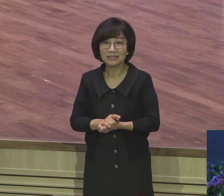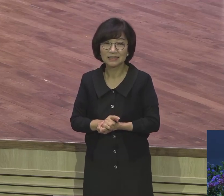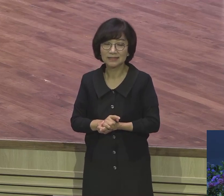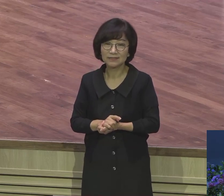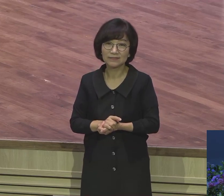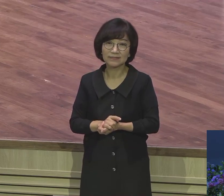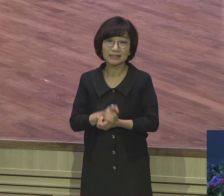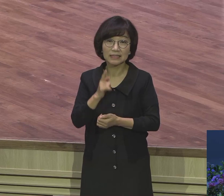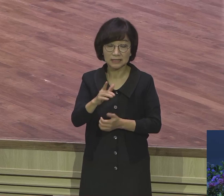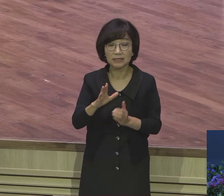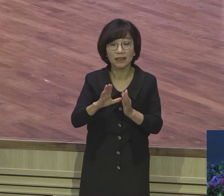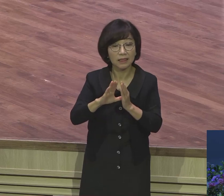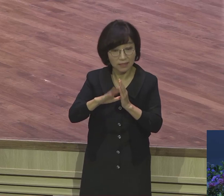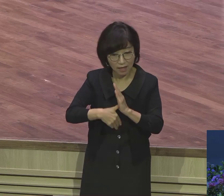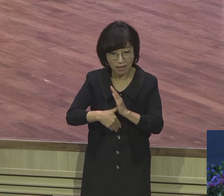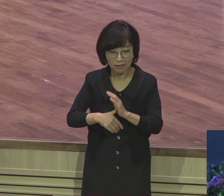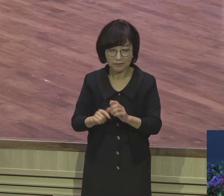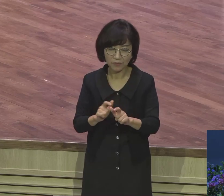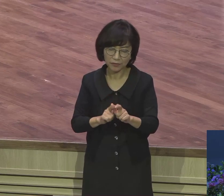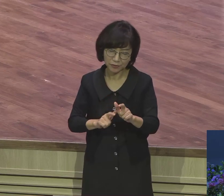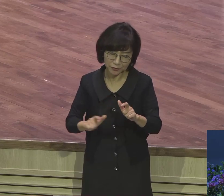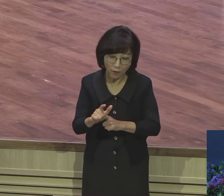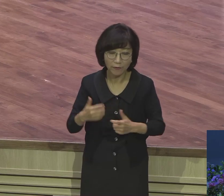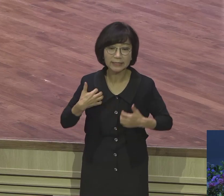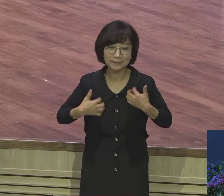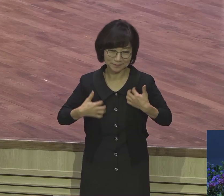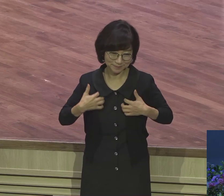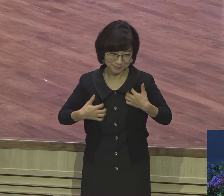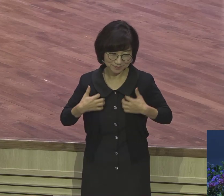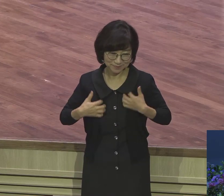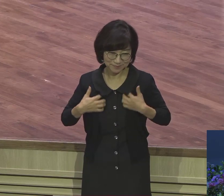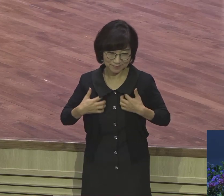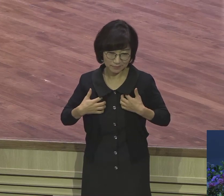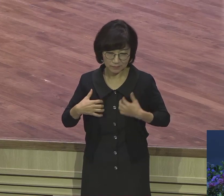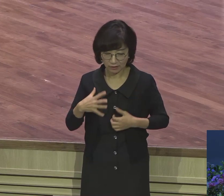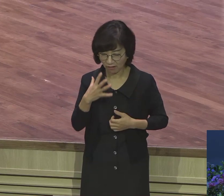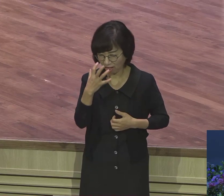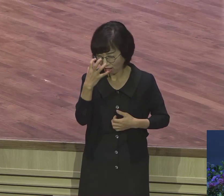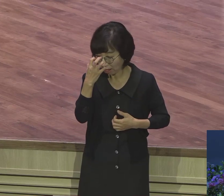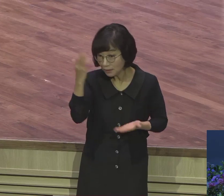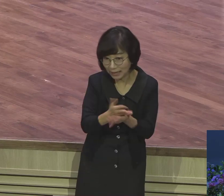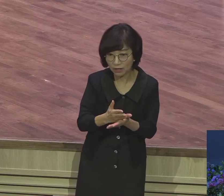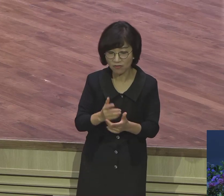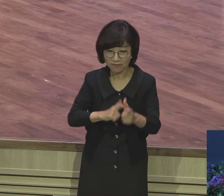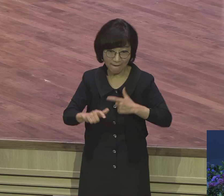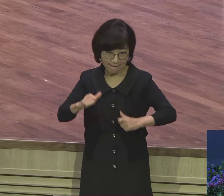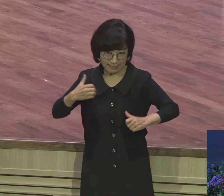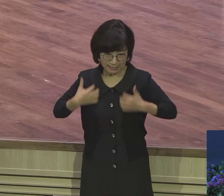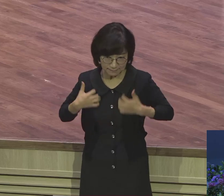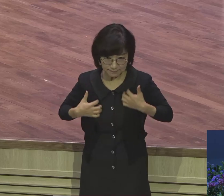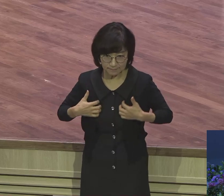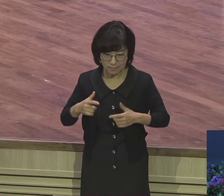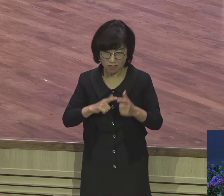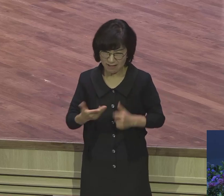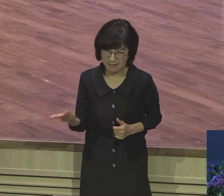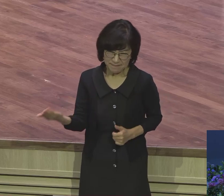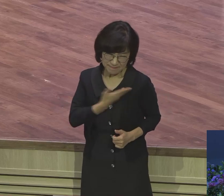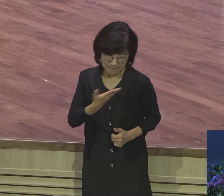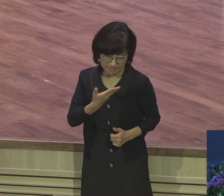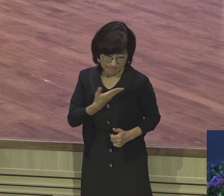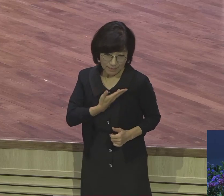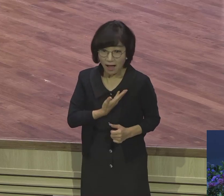이럴 때일수록 성경은 뭐랍니까? 더 기쁘고 더 인내하고 더 아멘